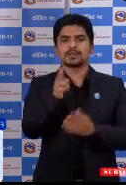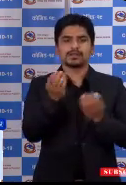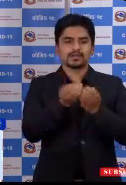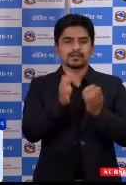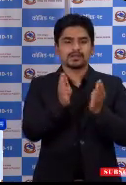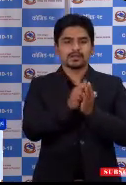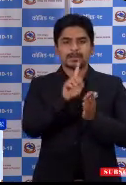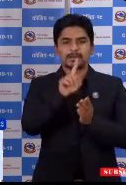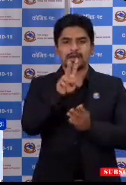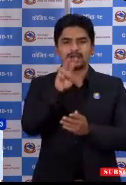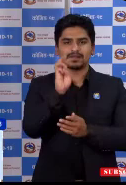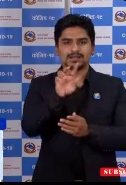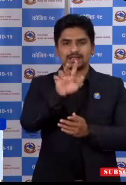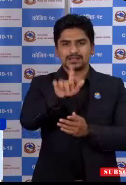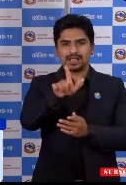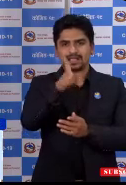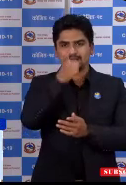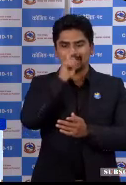कुल